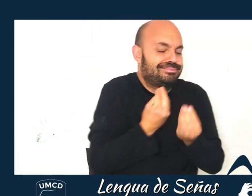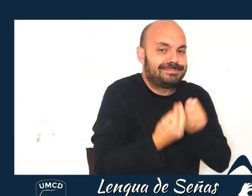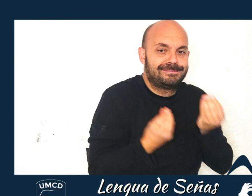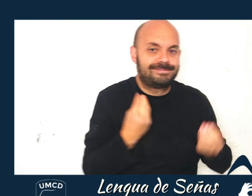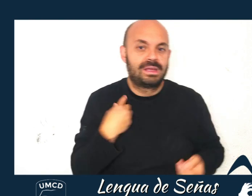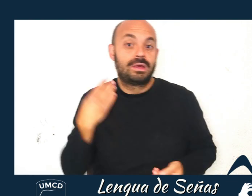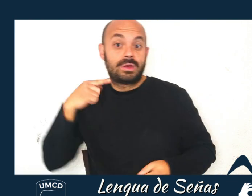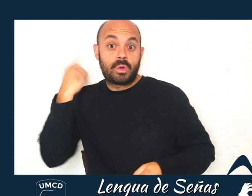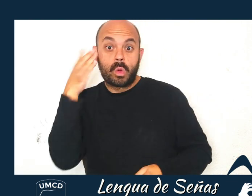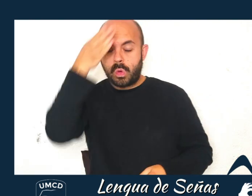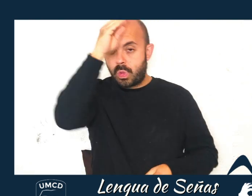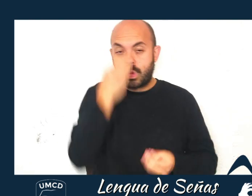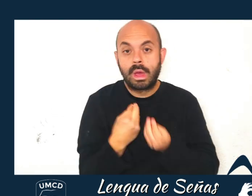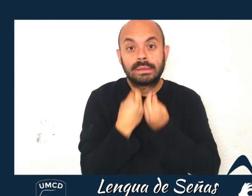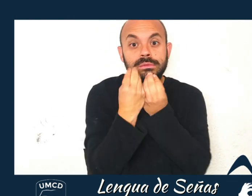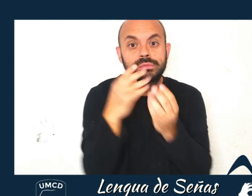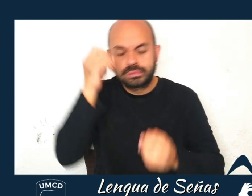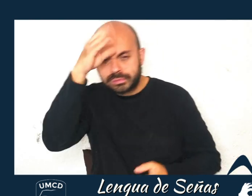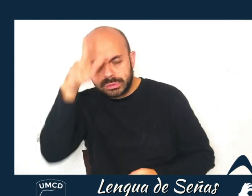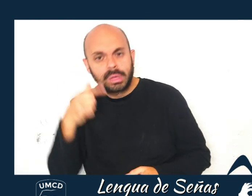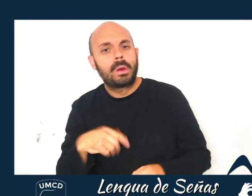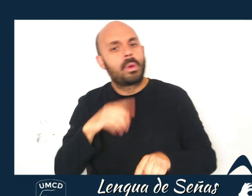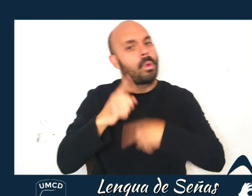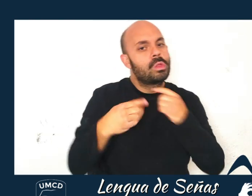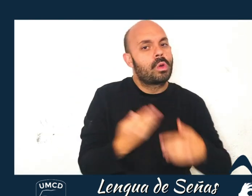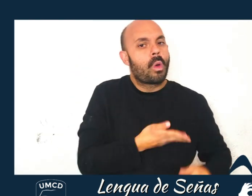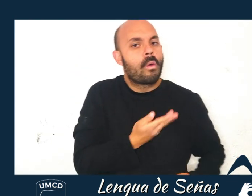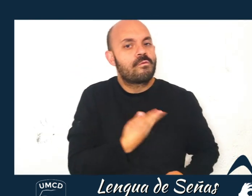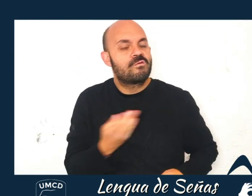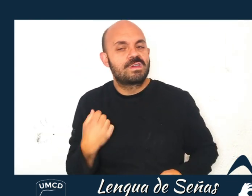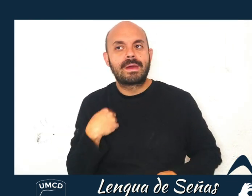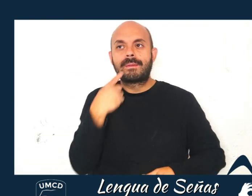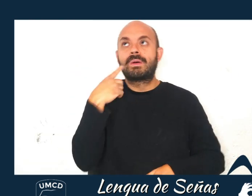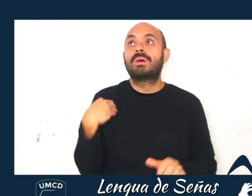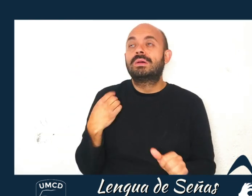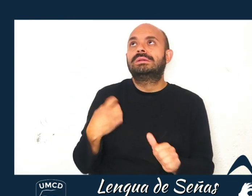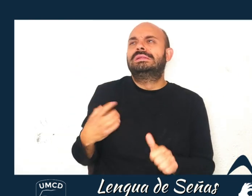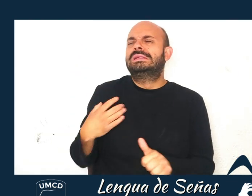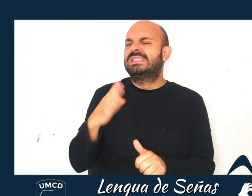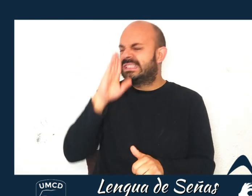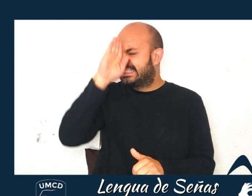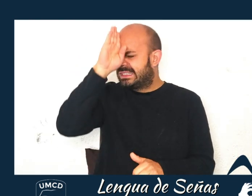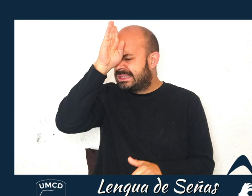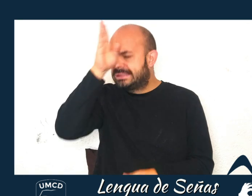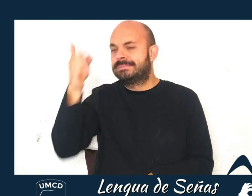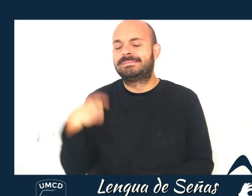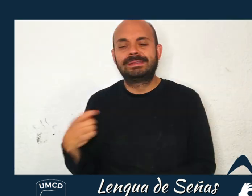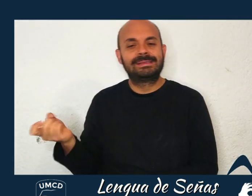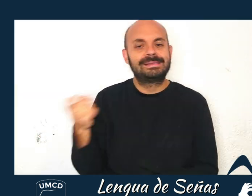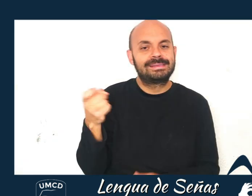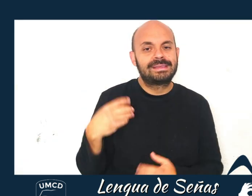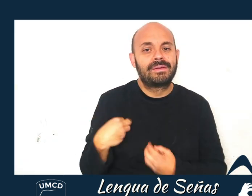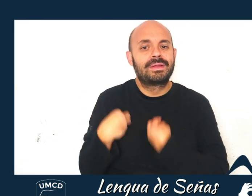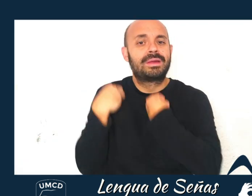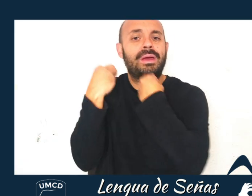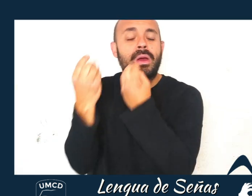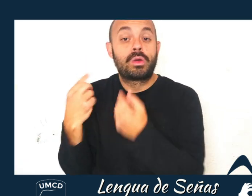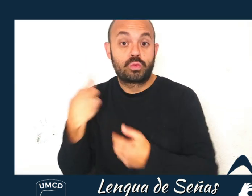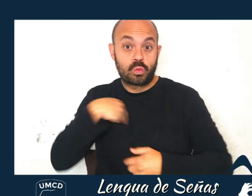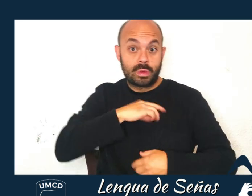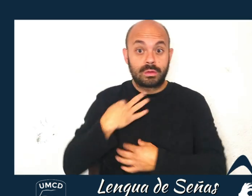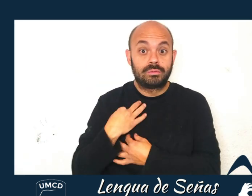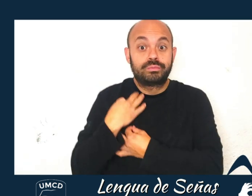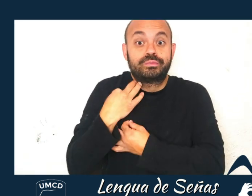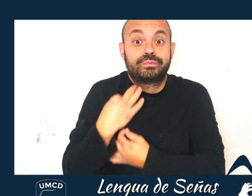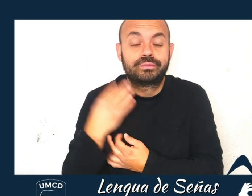palabra transformará nuestras vidas y hará de nosotros las personas prudentes, sabias, inteligentes